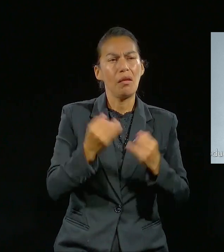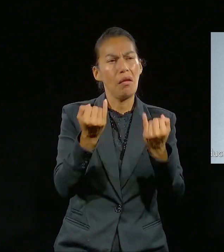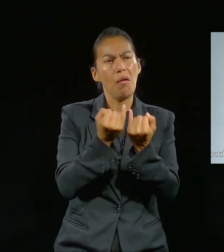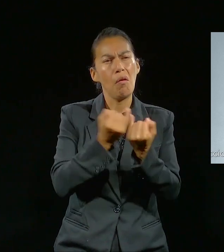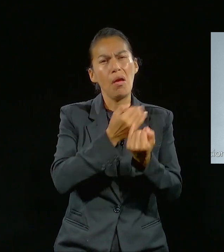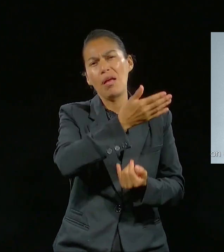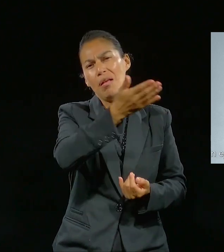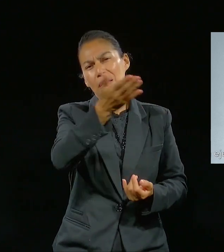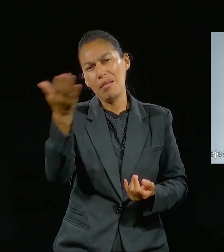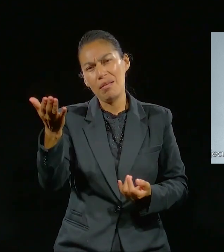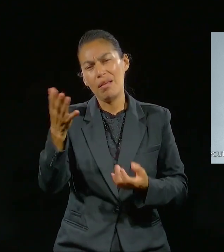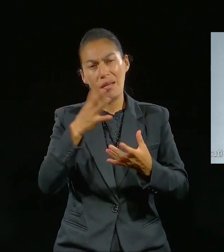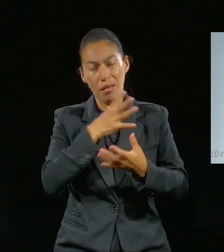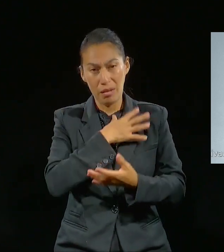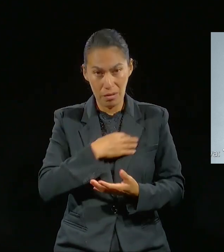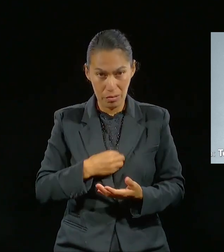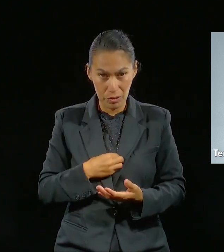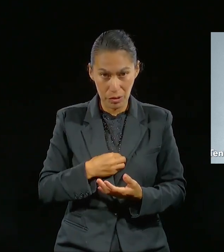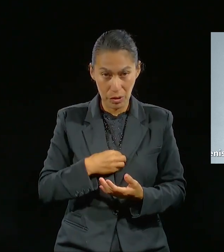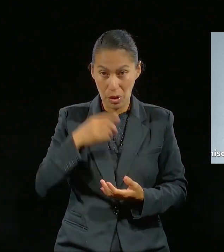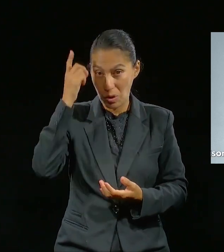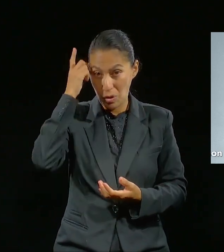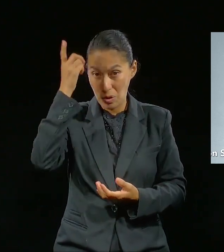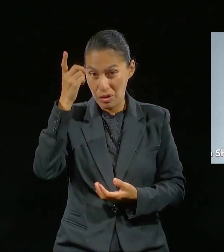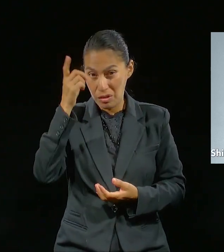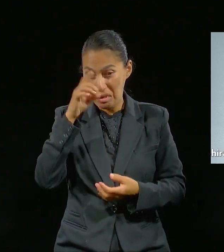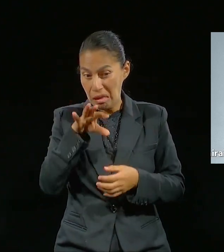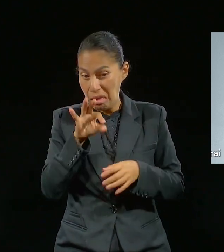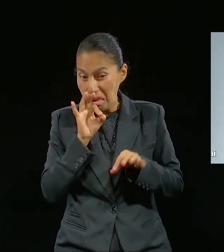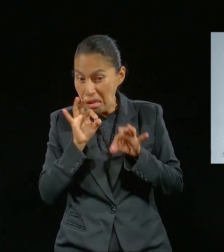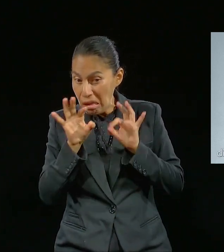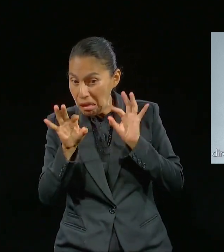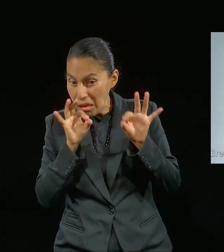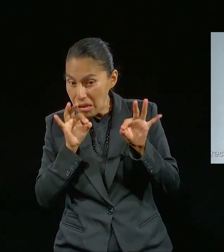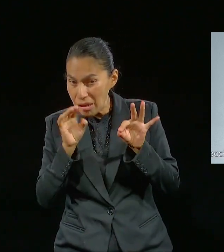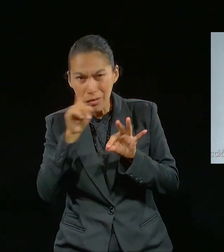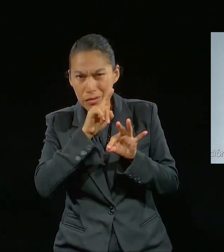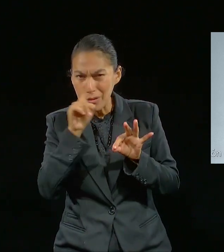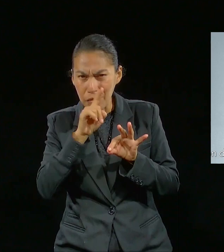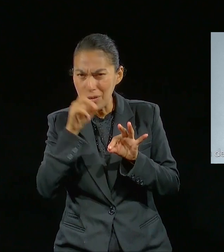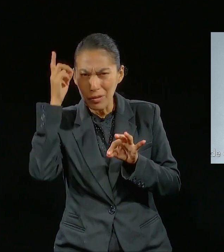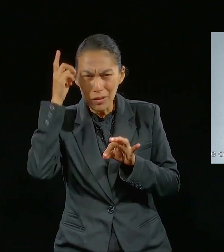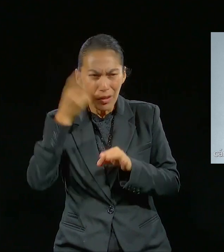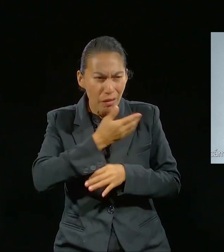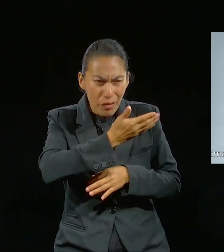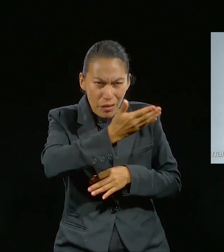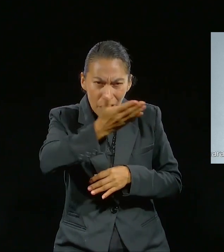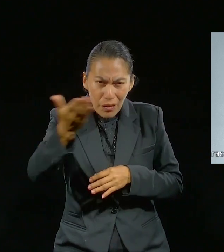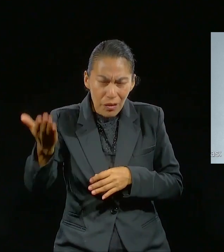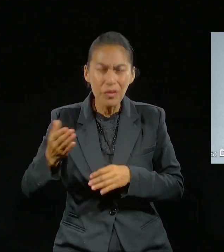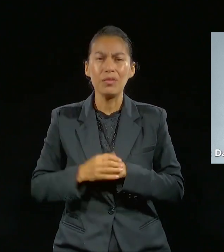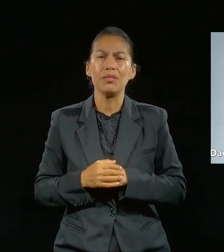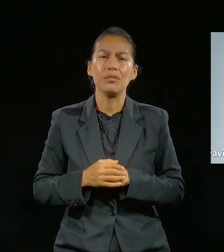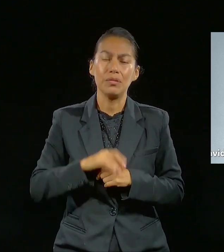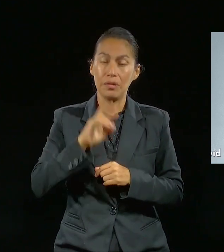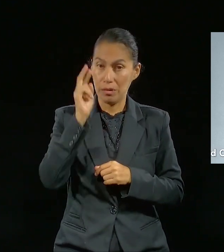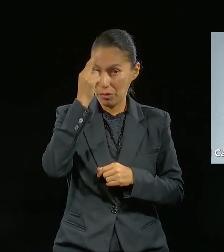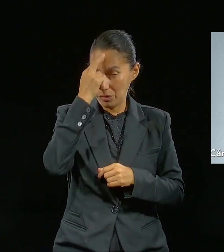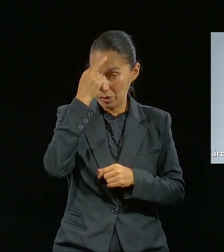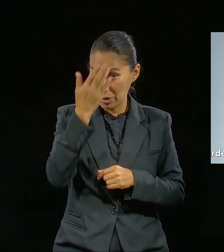con todos los demás, con todos sus hijos, porque Dios no hace excepción de personas.